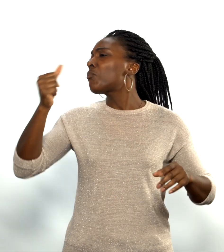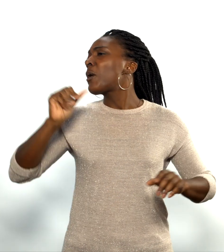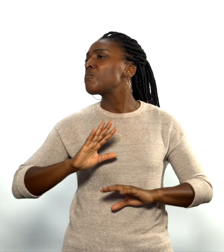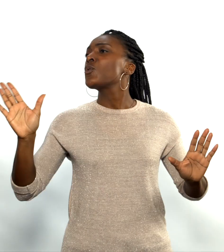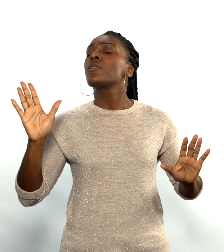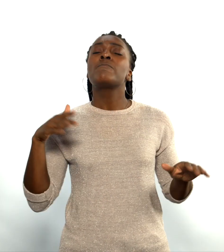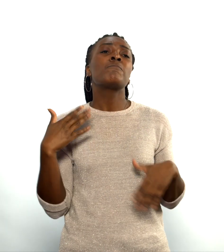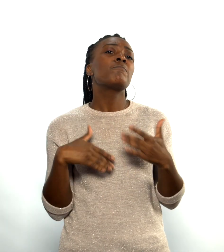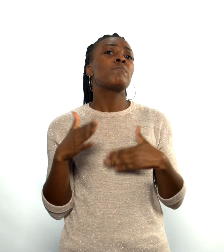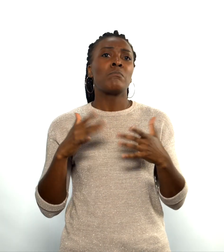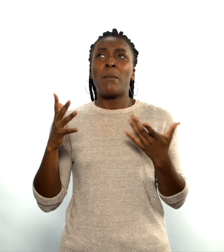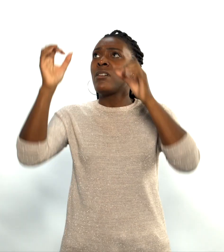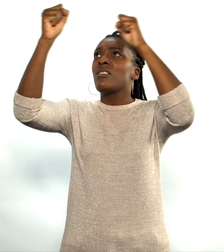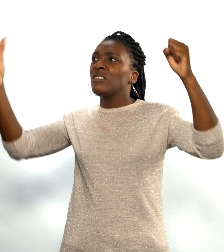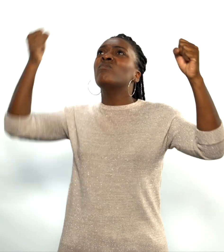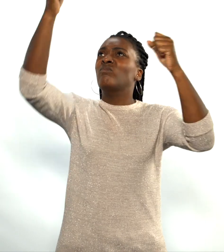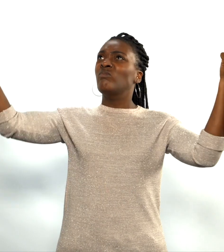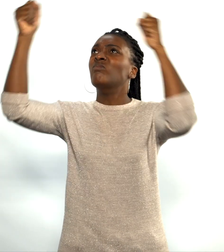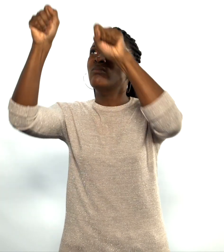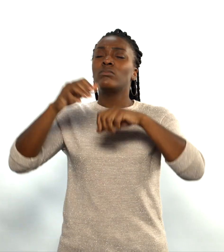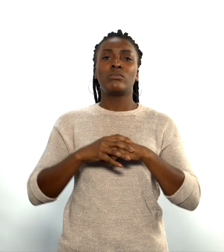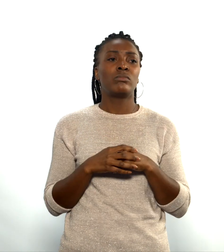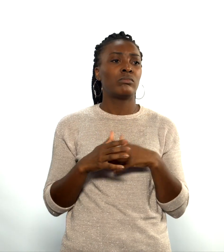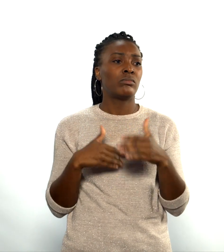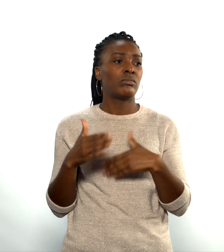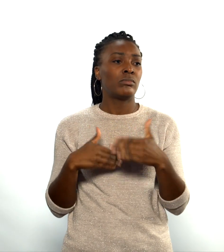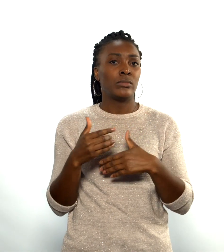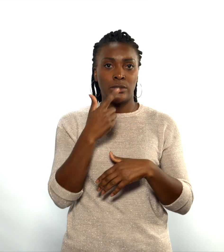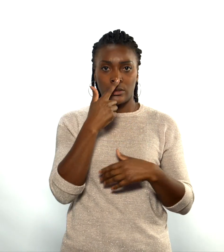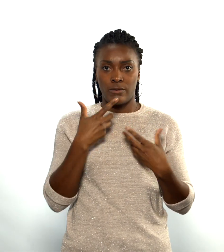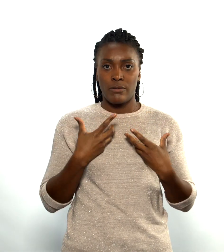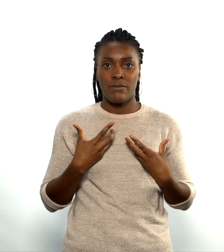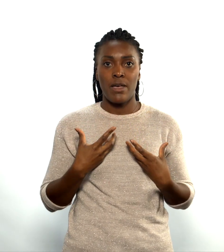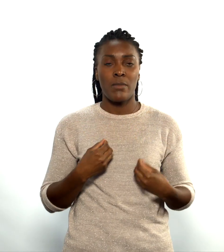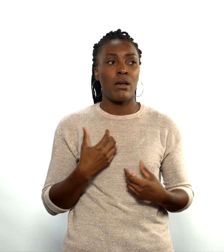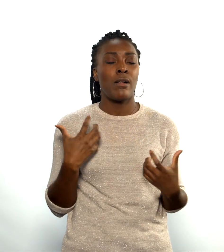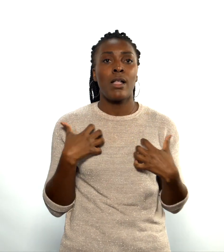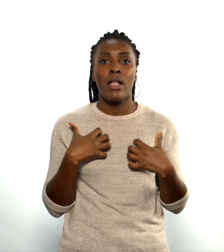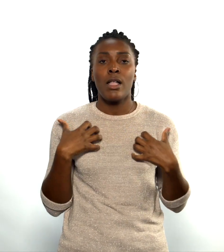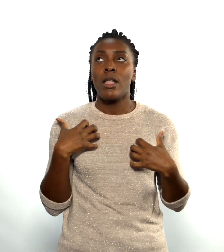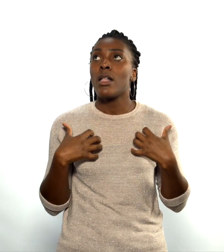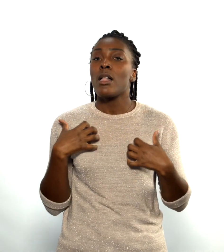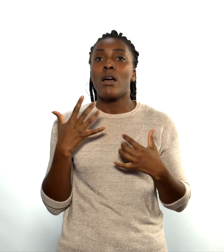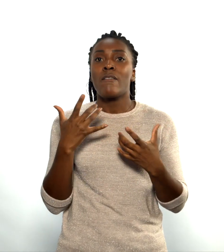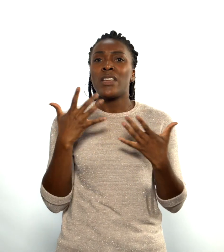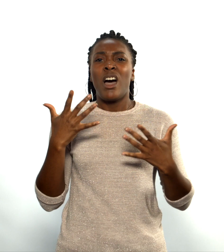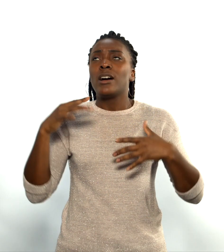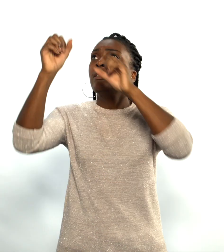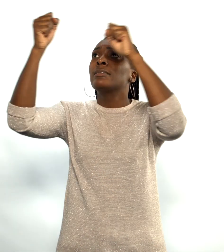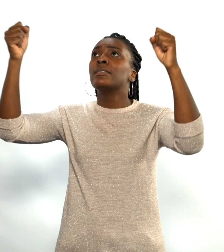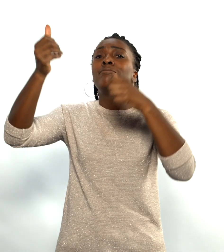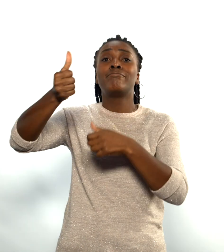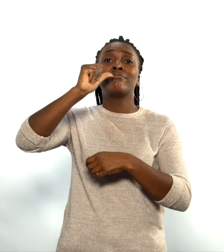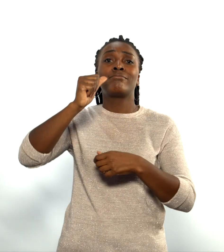fini » et même la cacher dans le placard. Mais lorsqu'il est un peu plus faible et que l'envie vient, il finit par